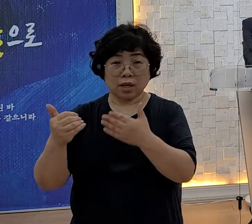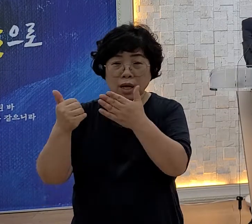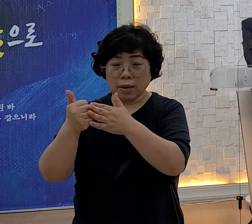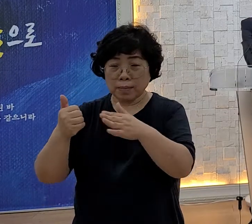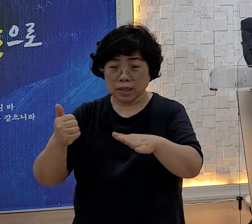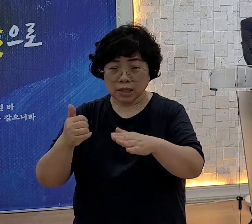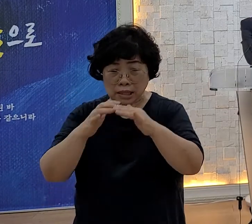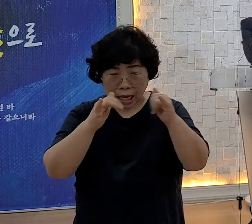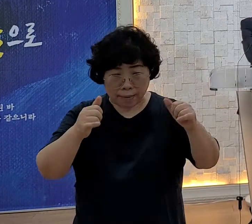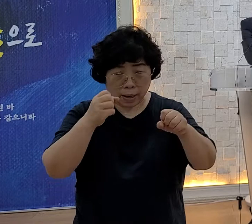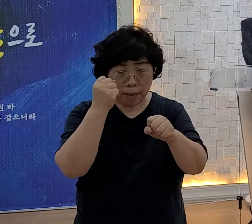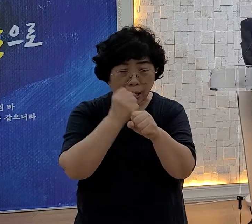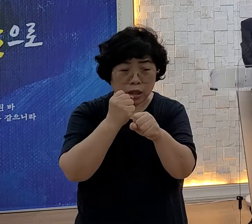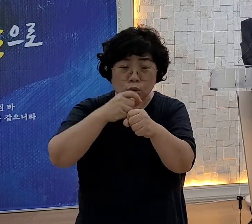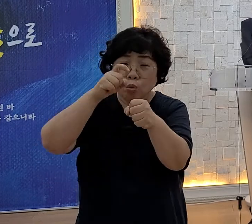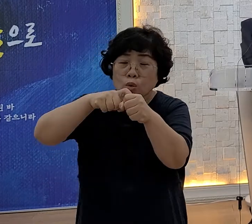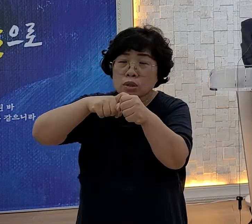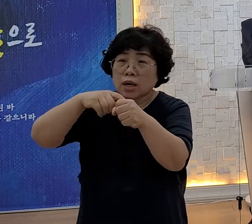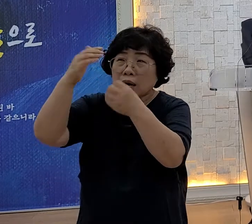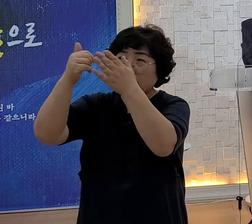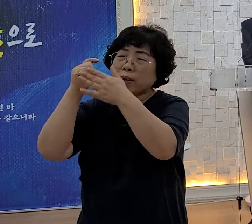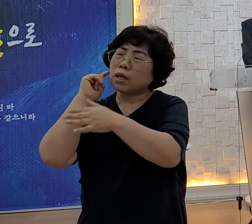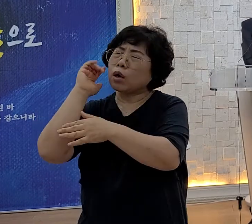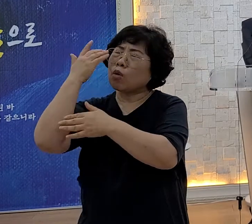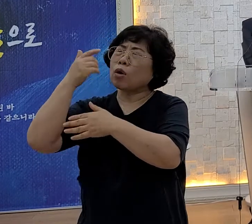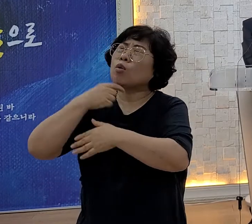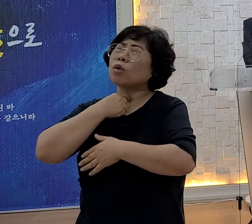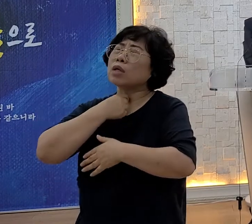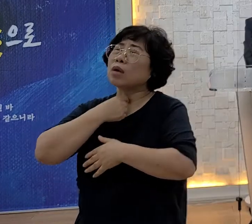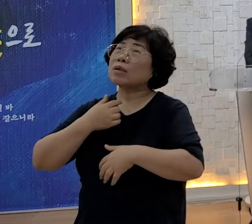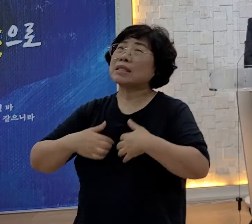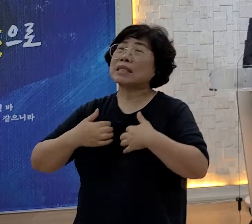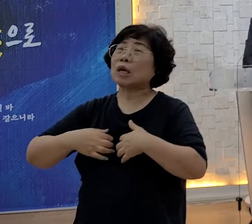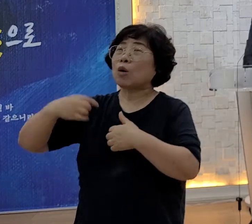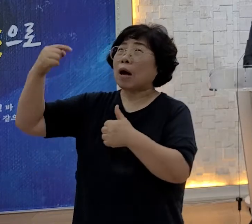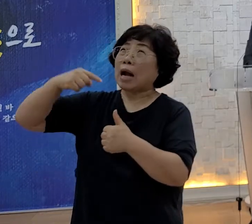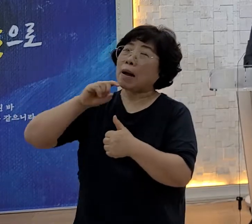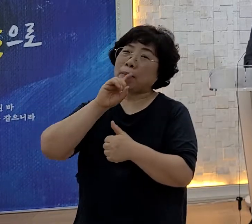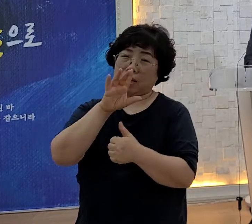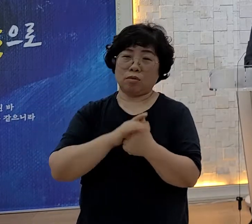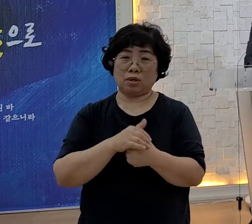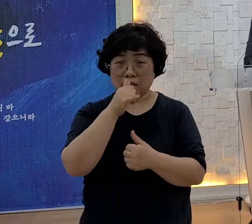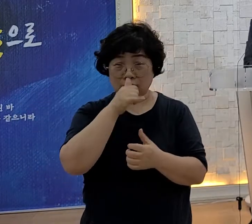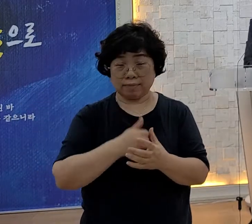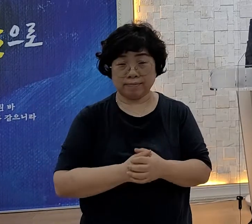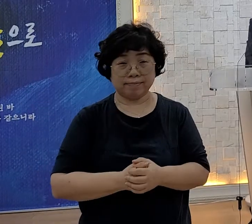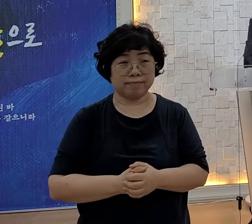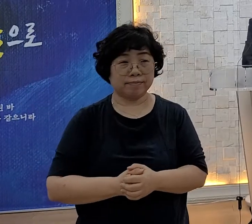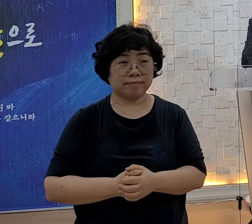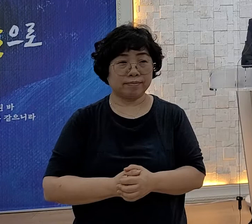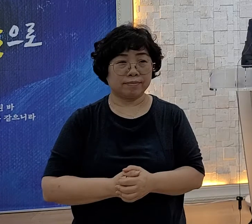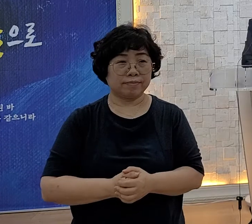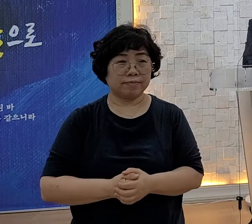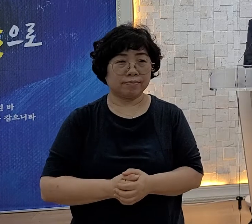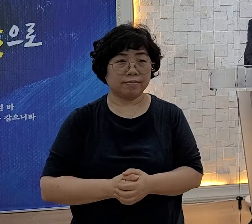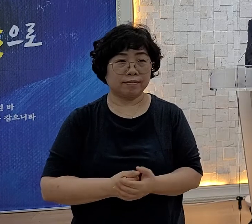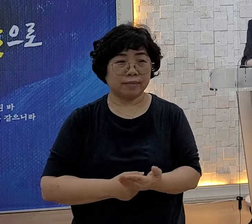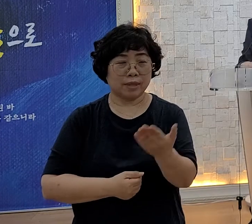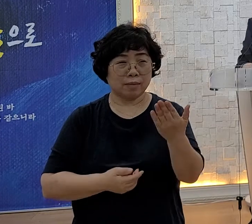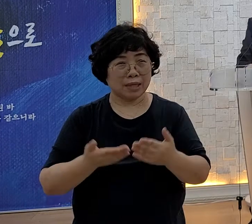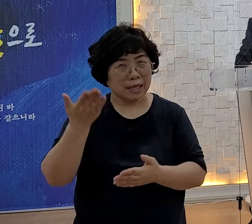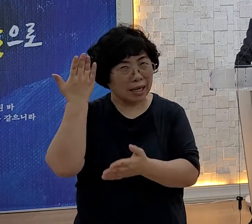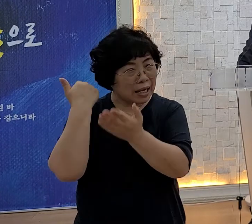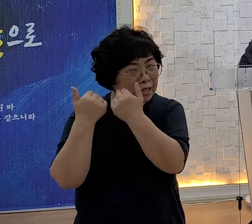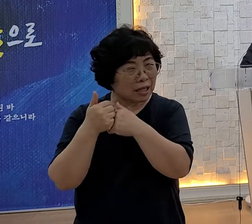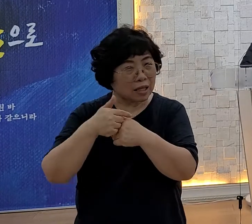바라고 하나님을 즐거워하도록. 소요리 문답이라고 여러분 예전에 좀 공부 좀